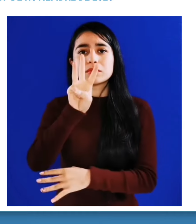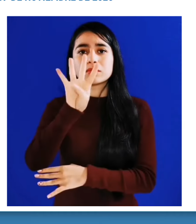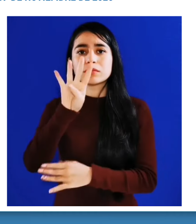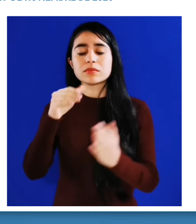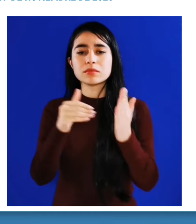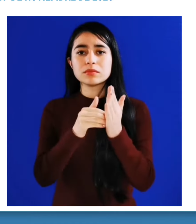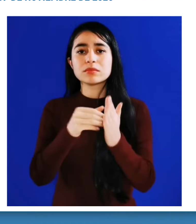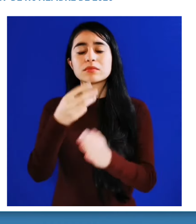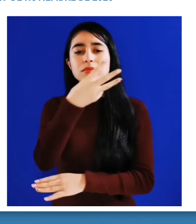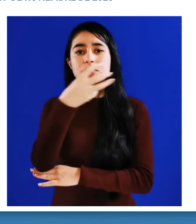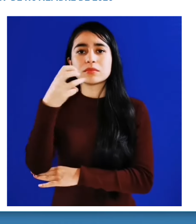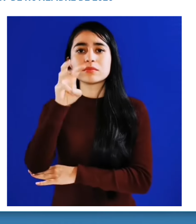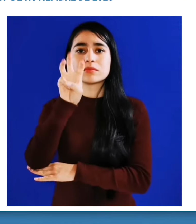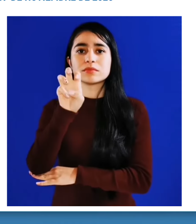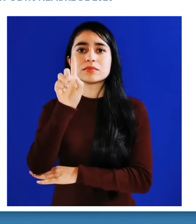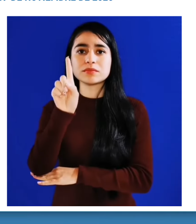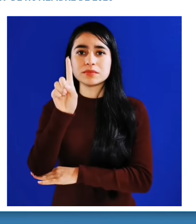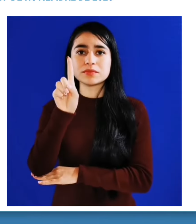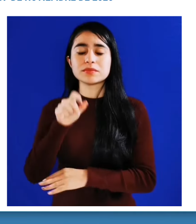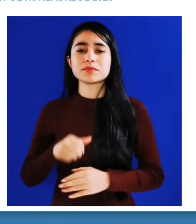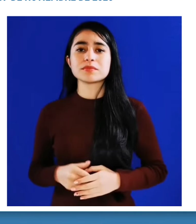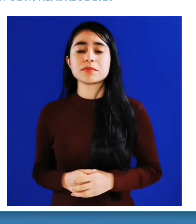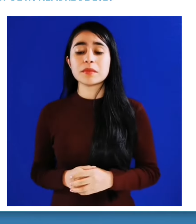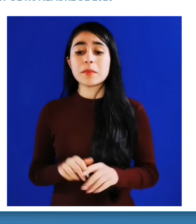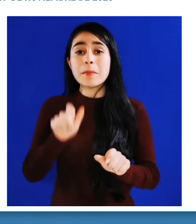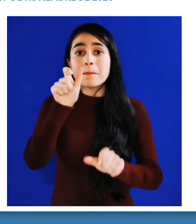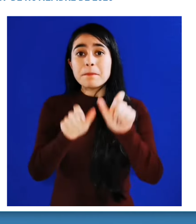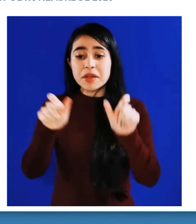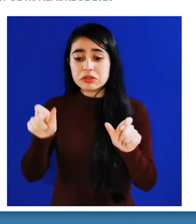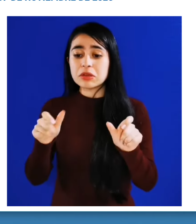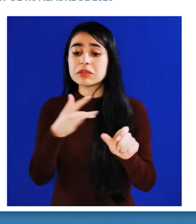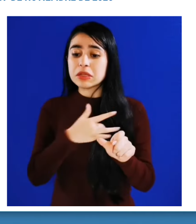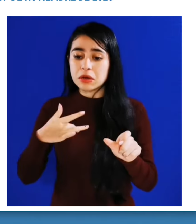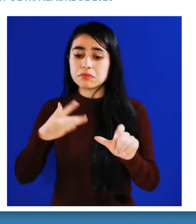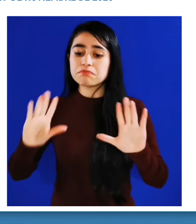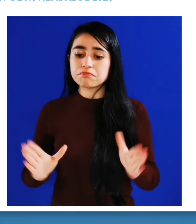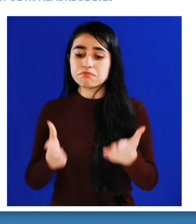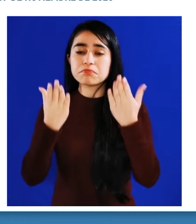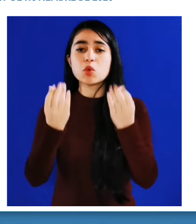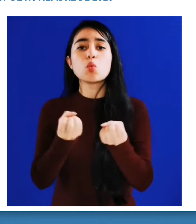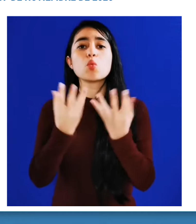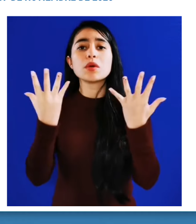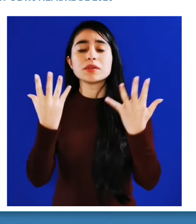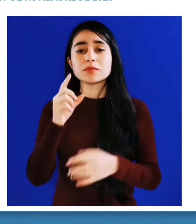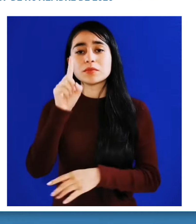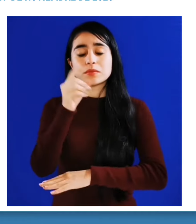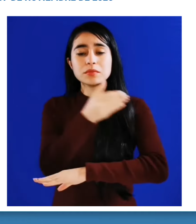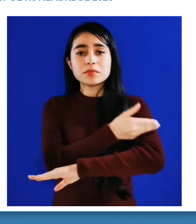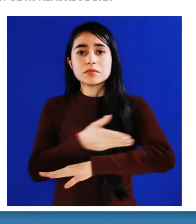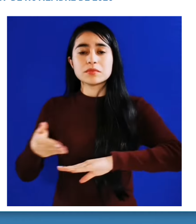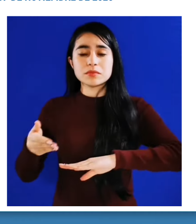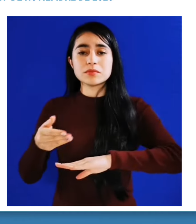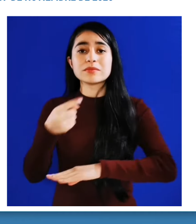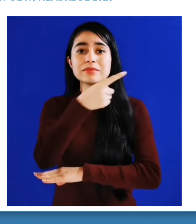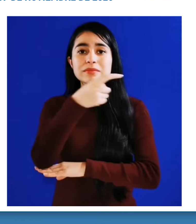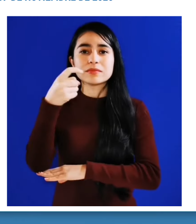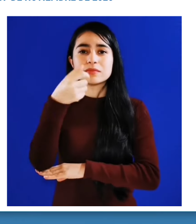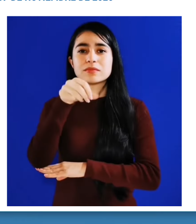.381. Número de personas recuperadas, 1